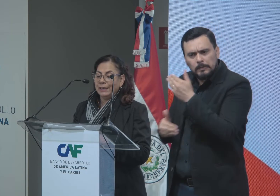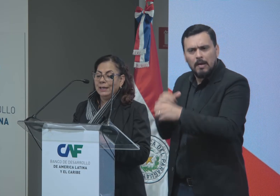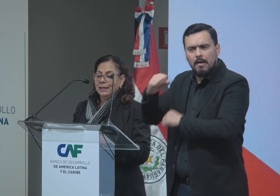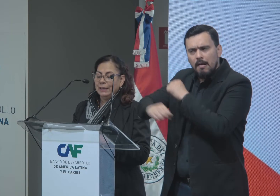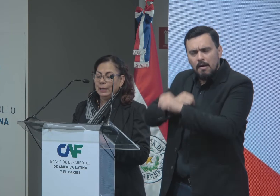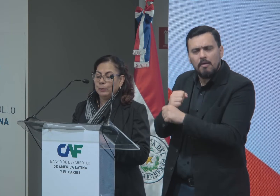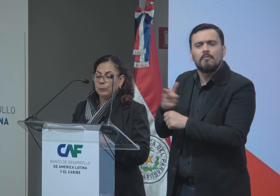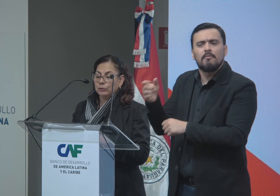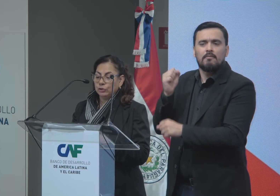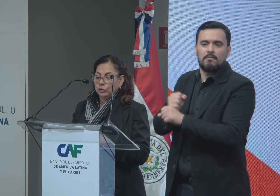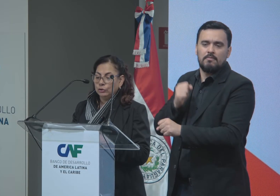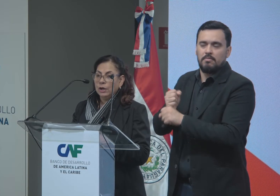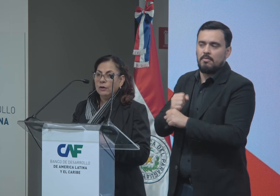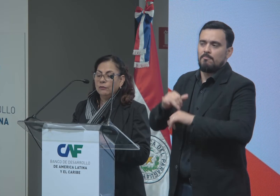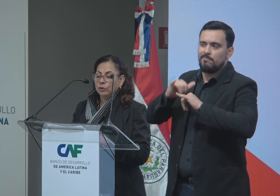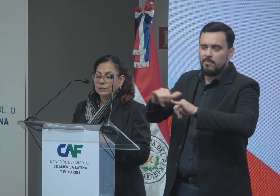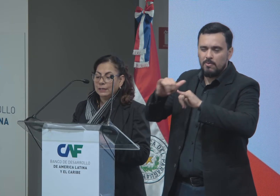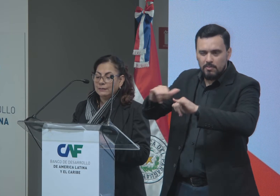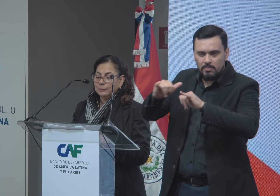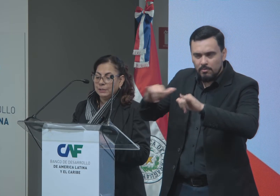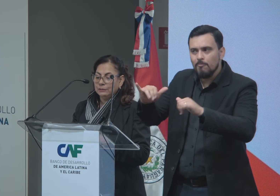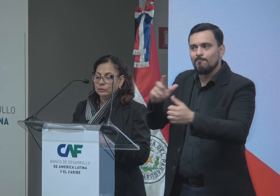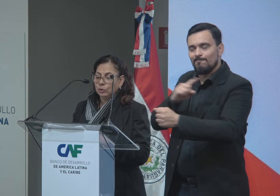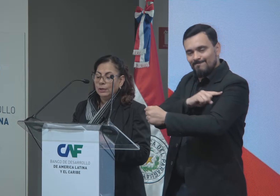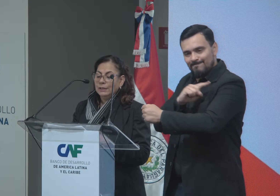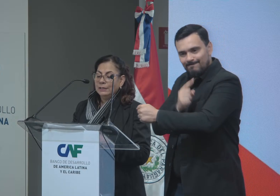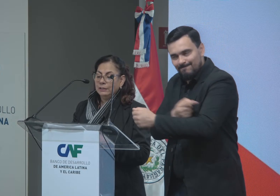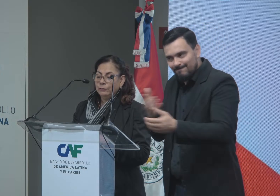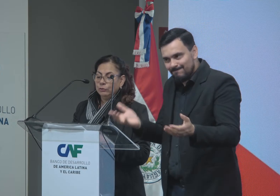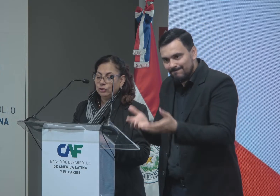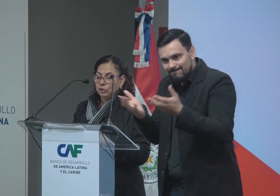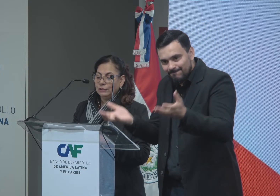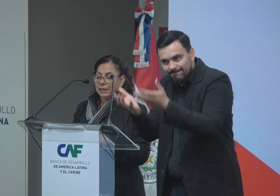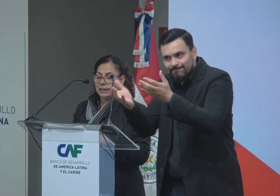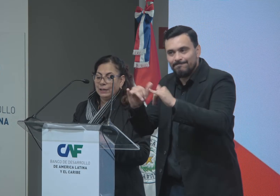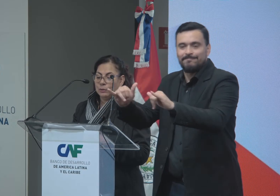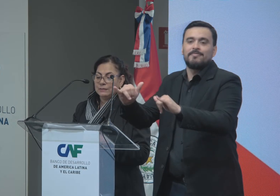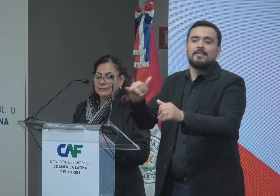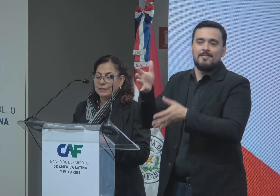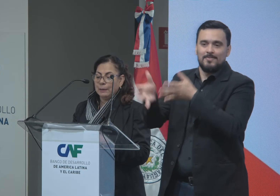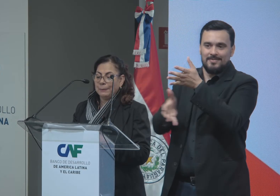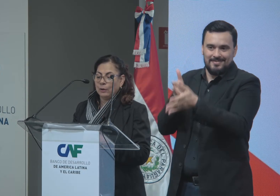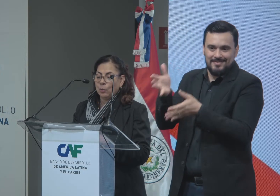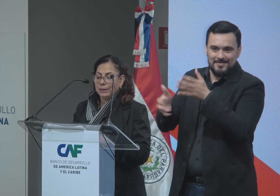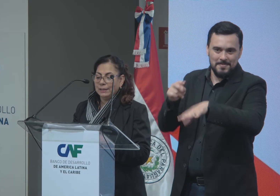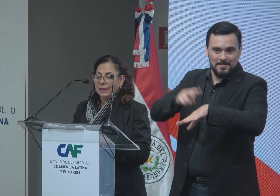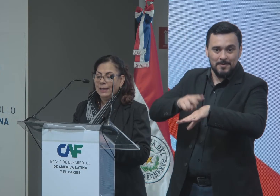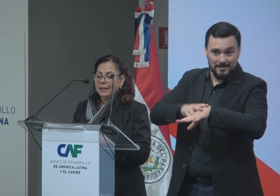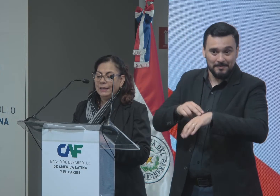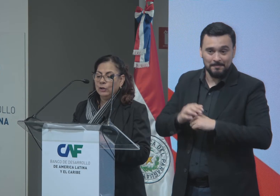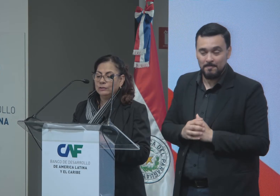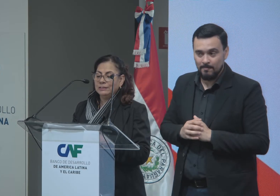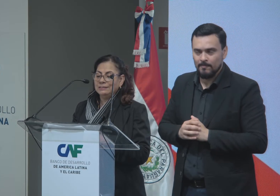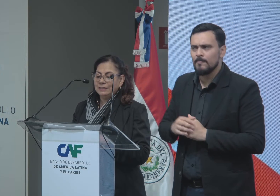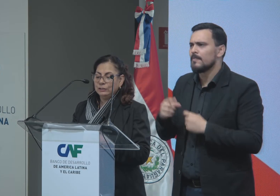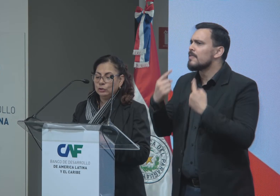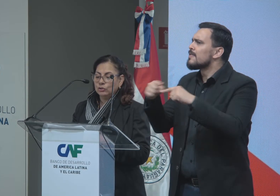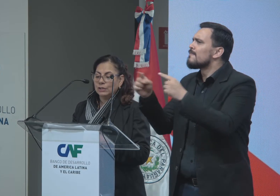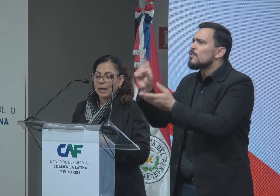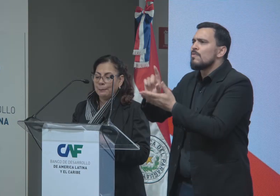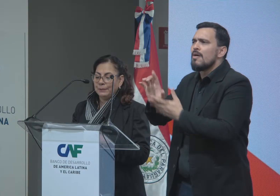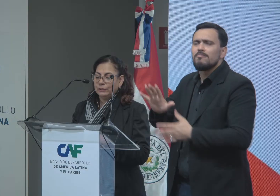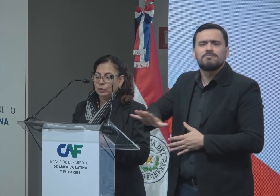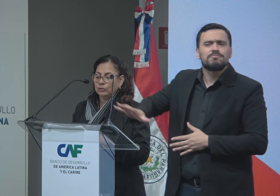trayectoria en la promoción, fortalecimiento y difusión de la lengua de señas paraguaya en los